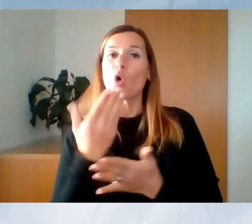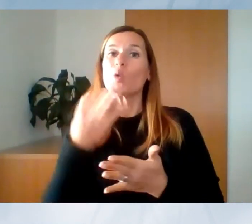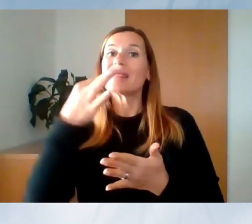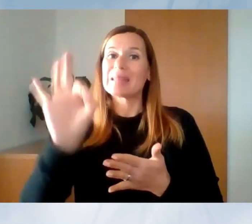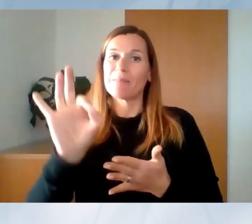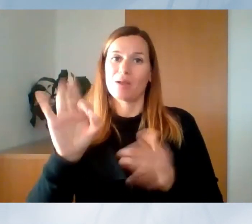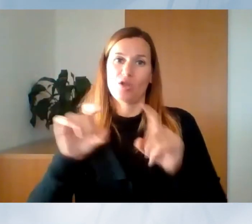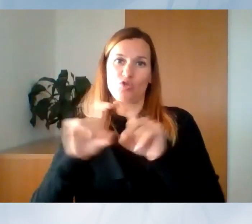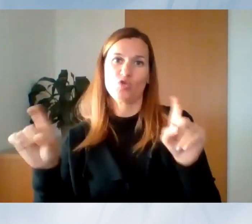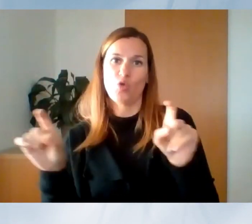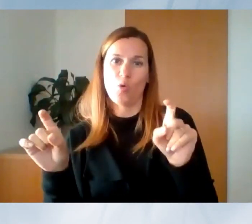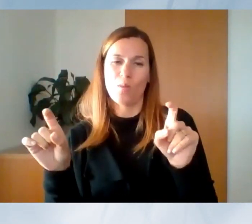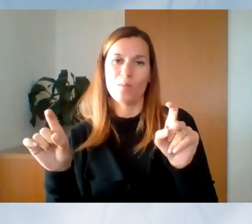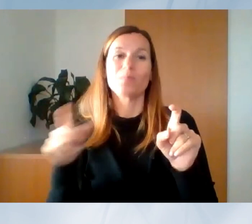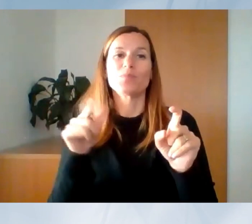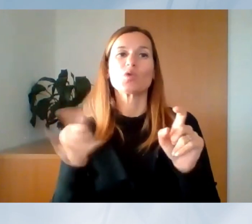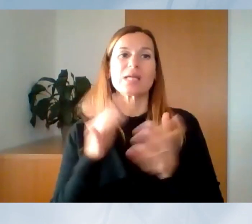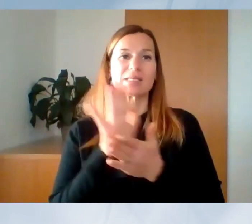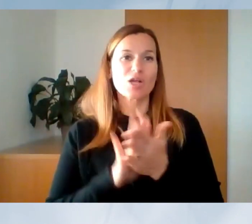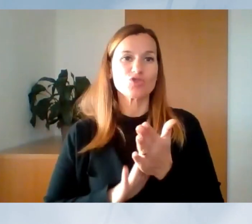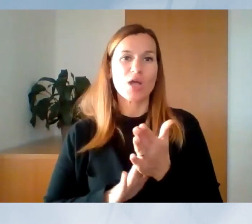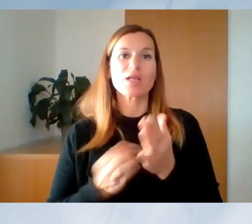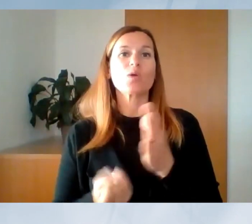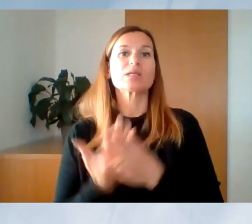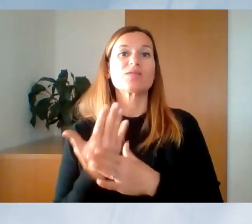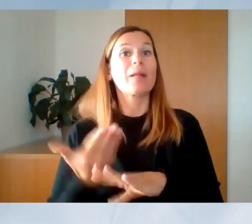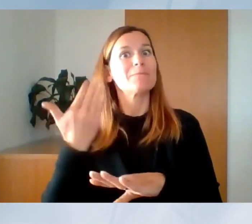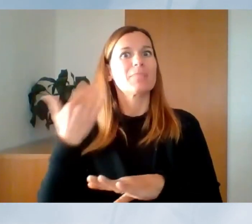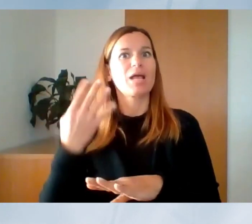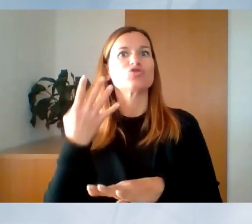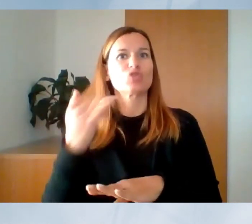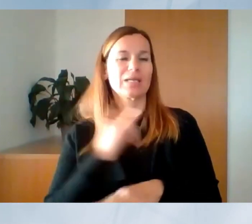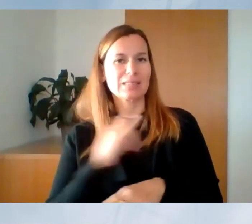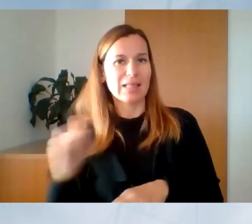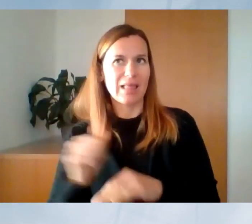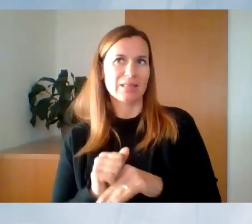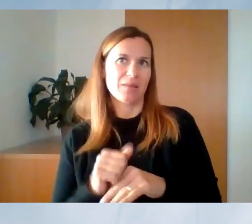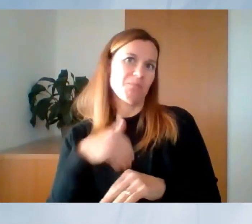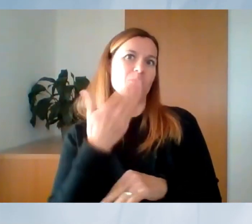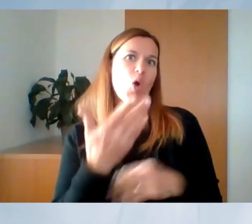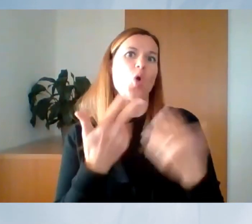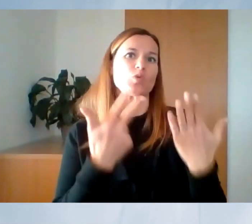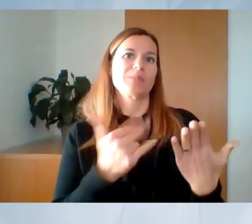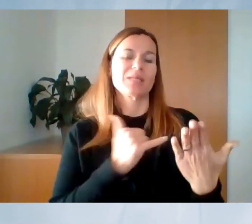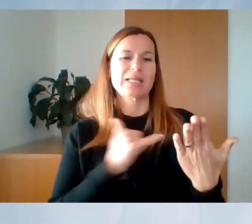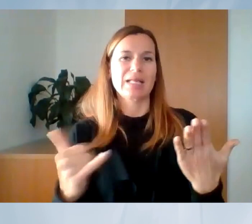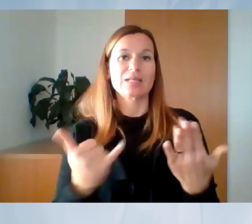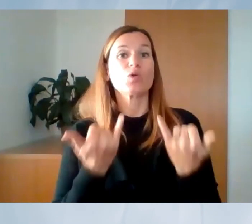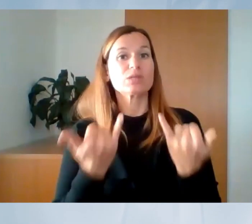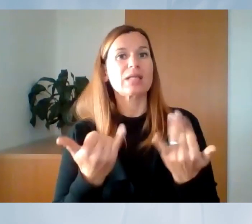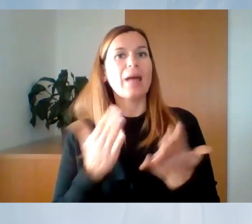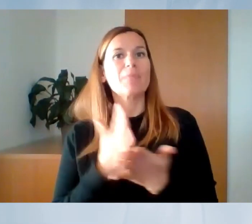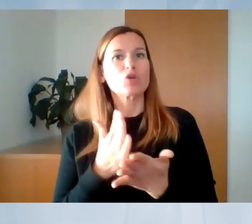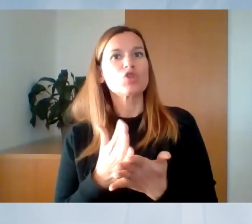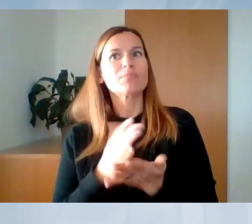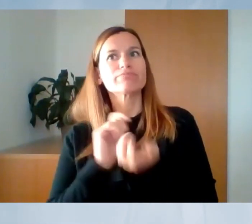paradigma, nov tip domov, ki se je začenjal razvijati pred 40 leti, tam po 80. letu,